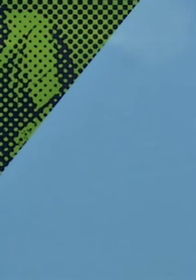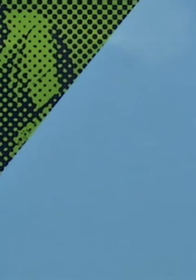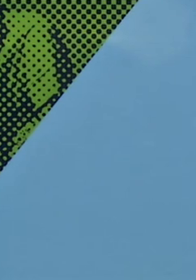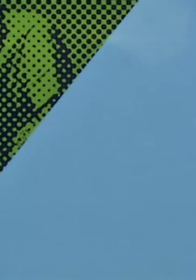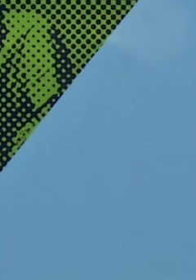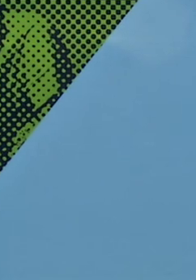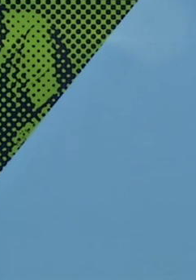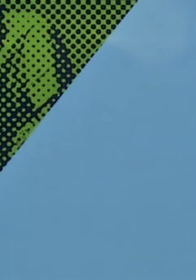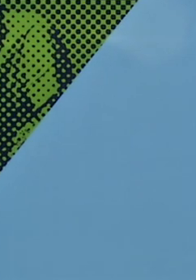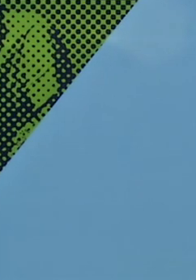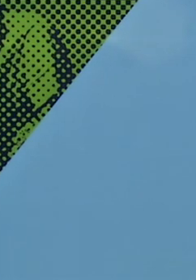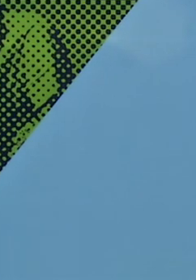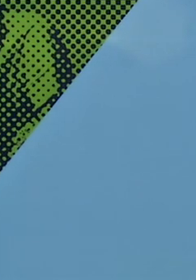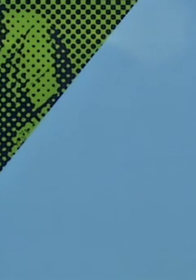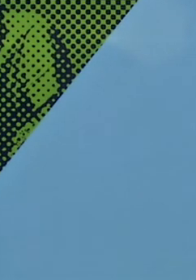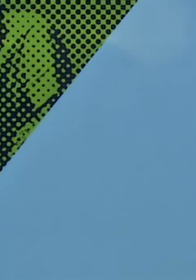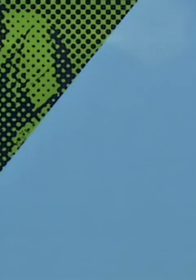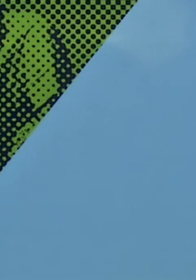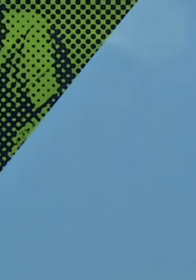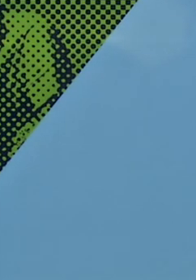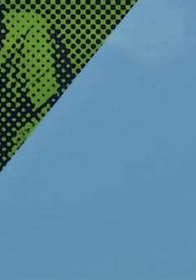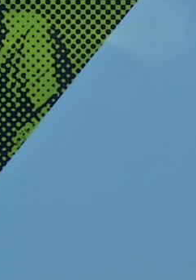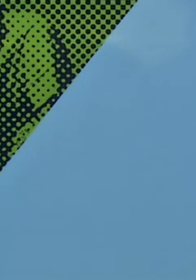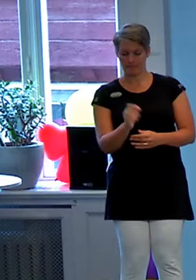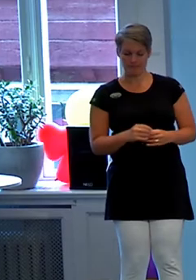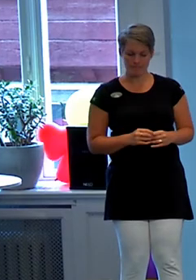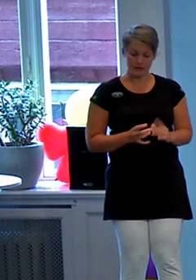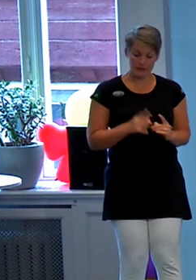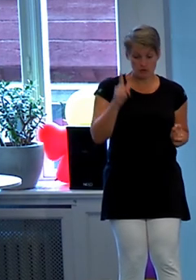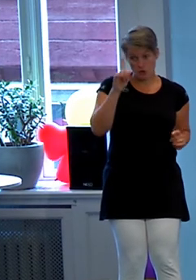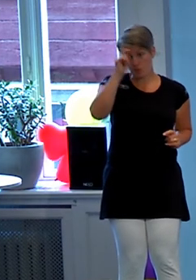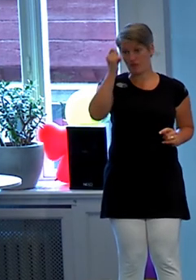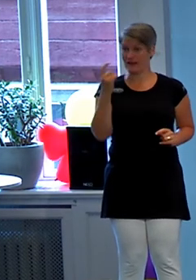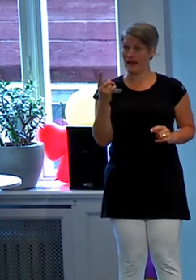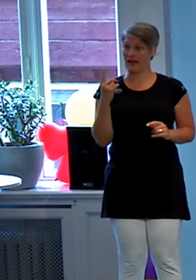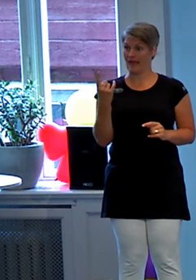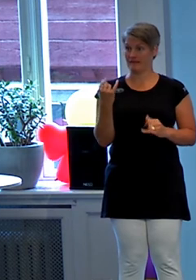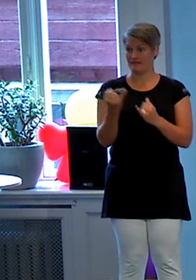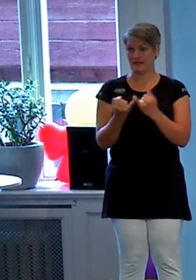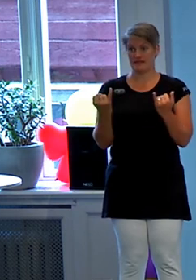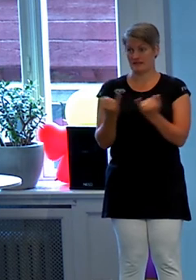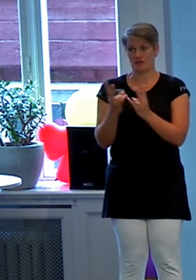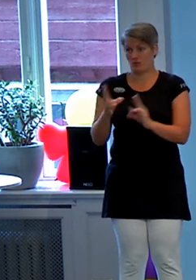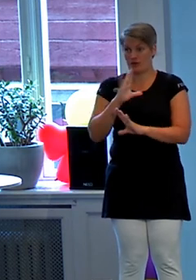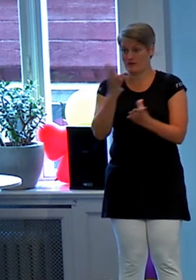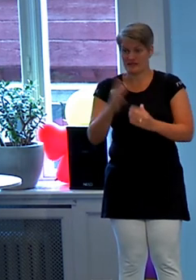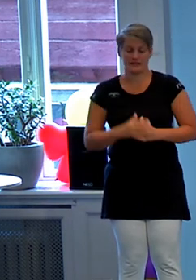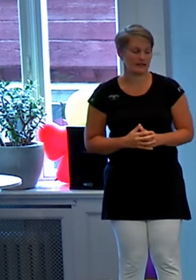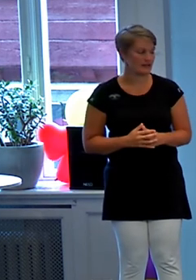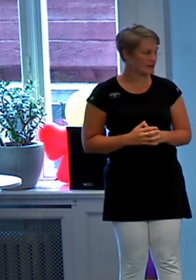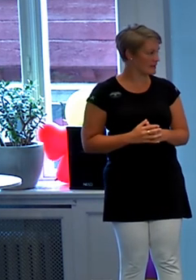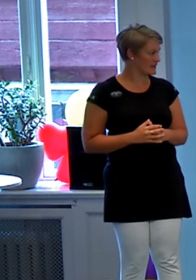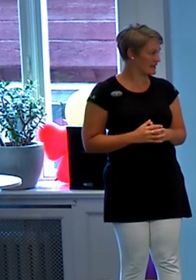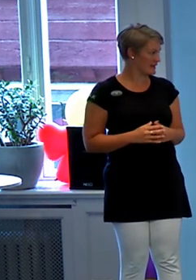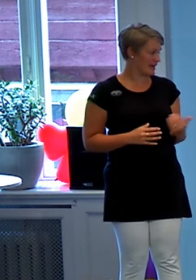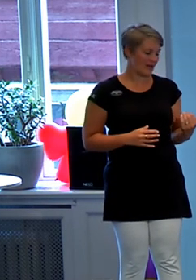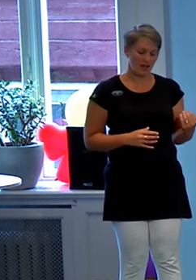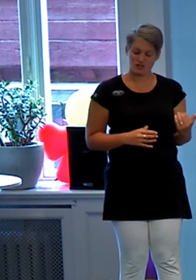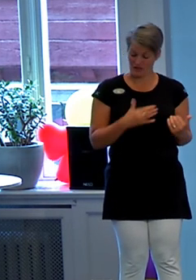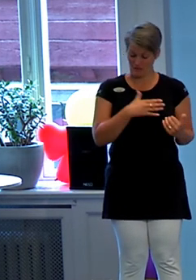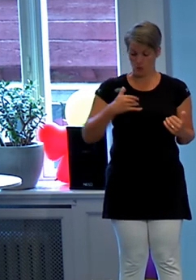inte. Ja, det låter som uppfinna en instans som inte behövs. Ja, i